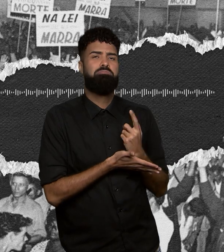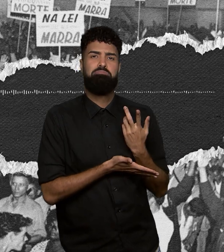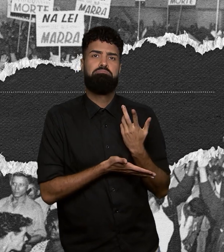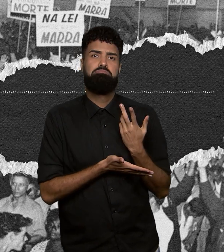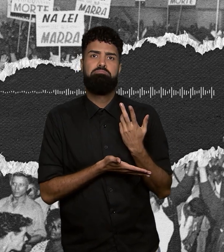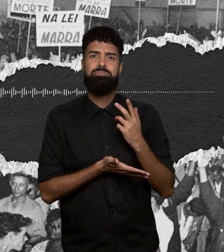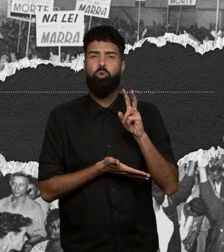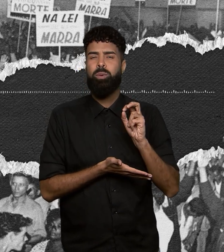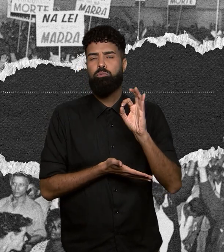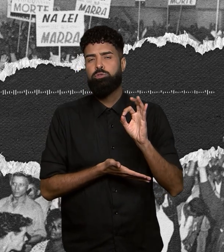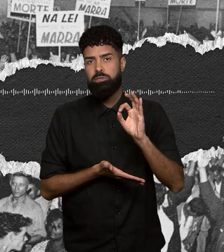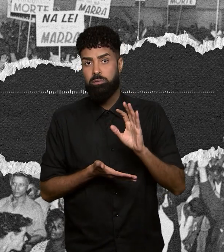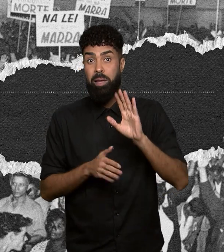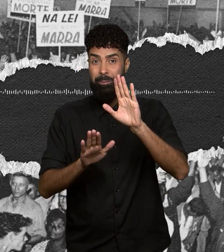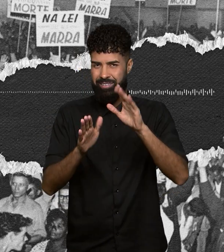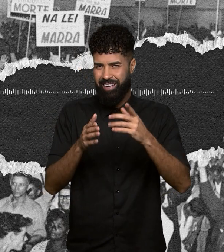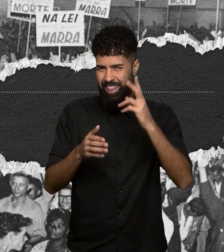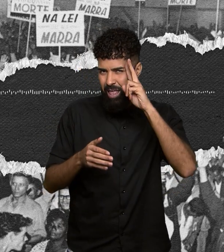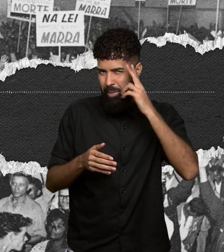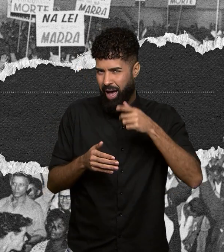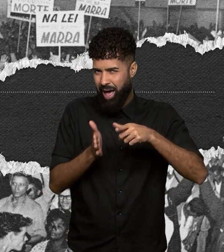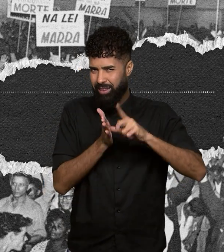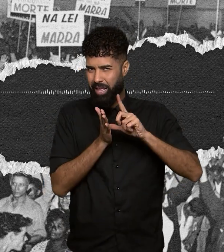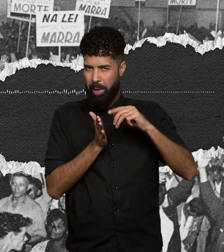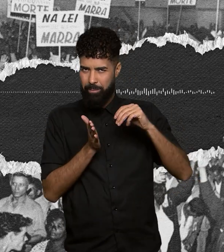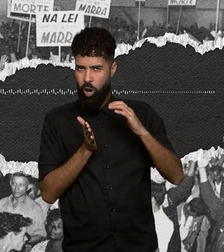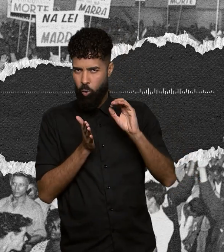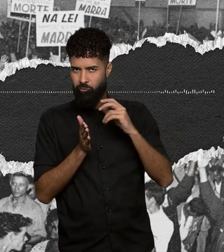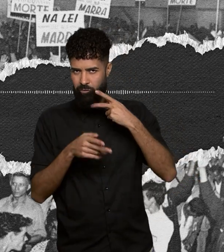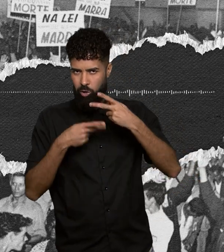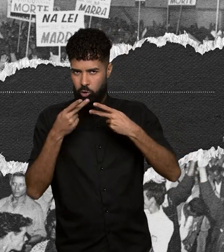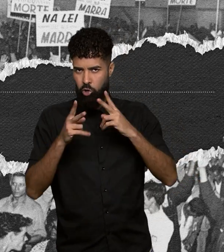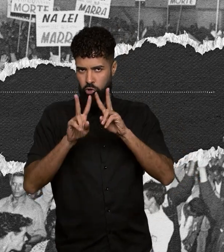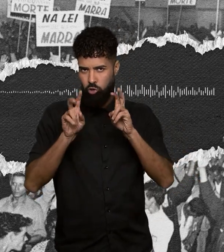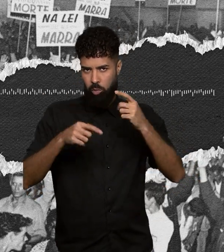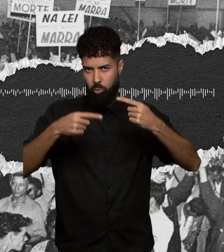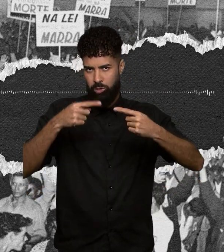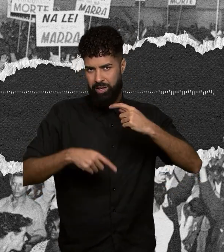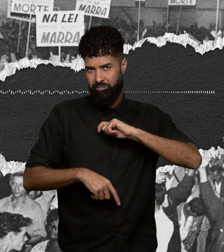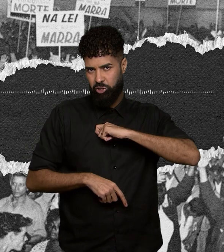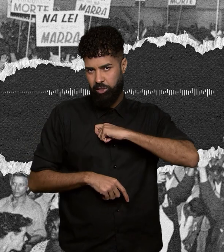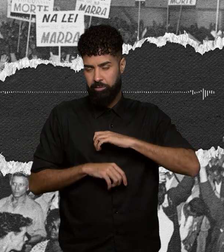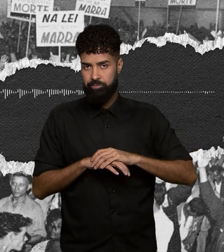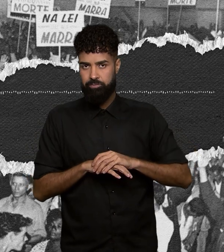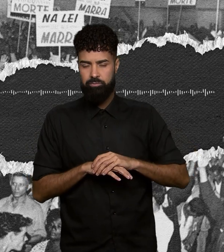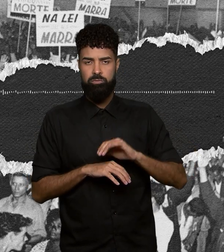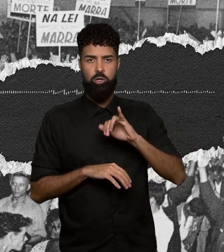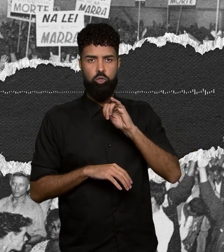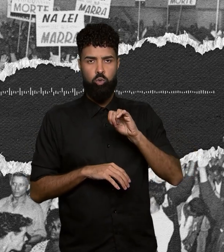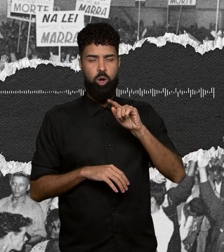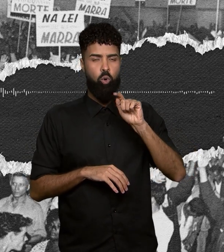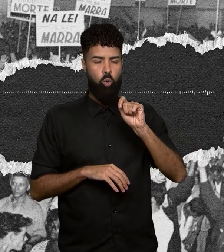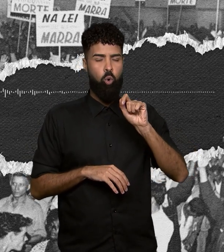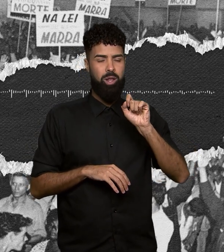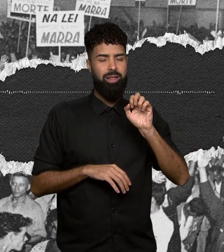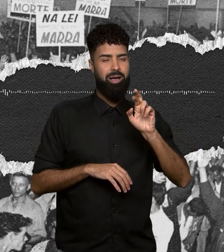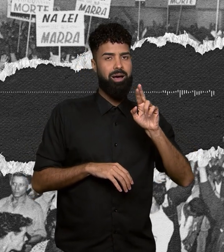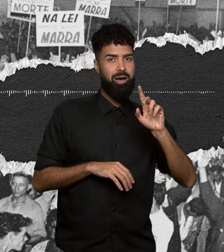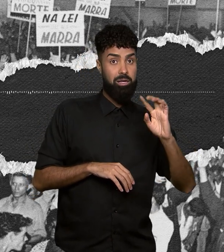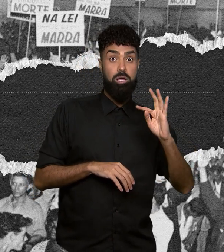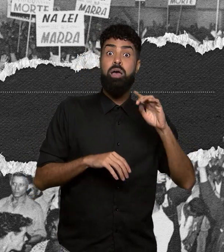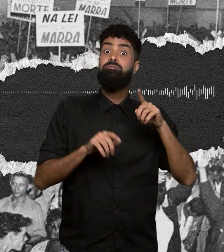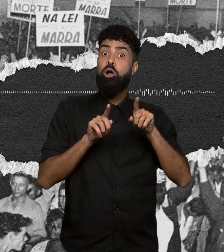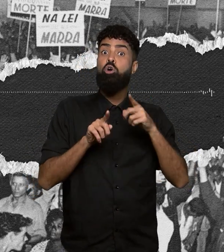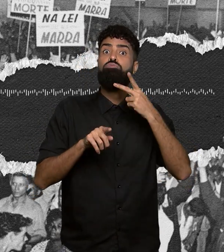a um detalhe que o Marco tinha falado aqui agora a pouco sobre política fiscal João Gular também tinha colocado em marcha um projeto de reforma